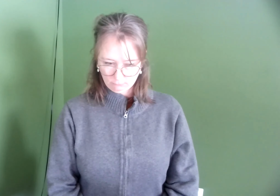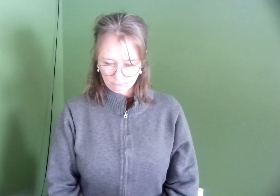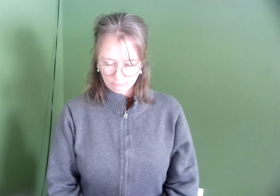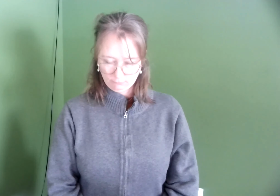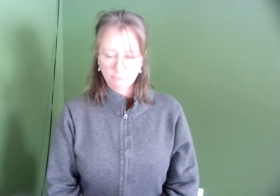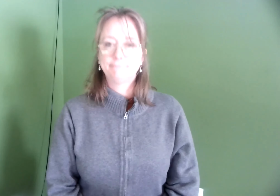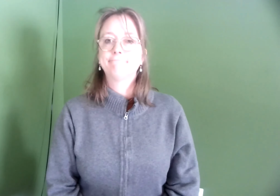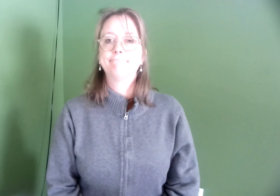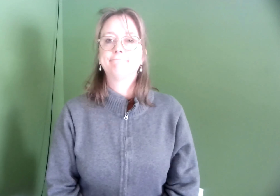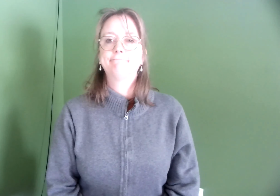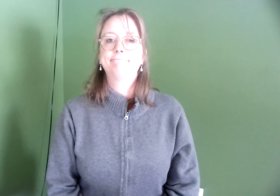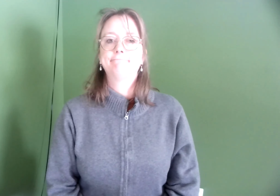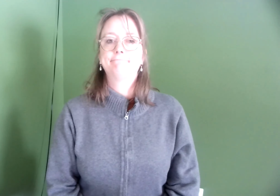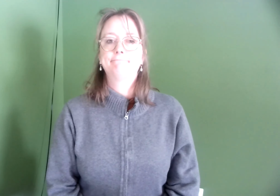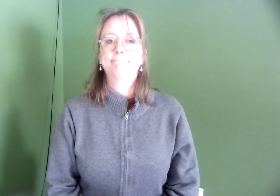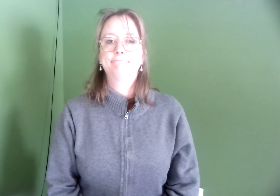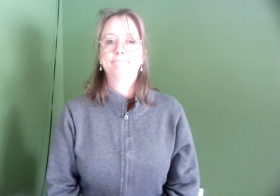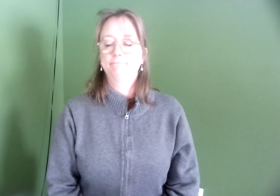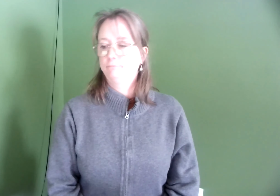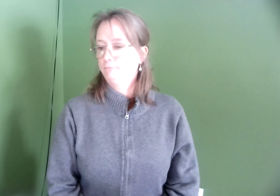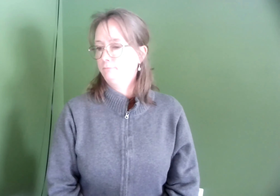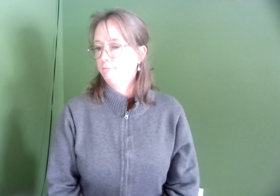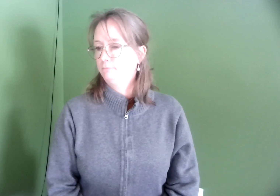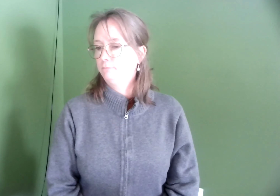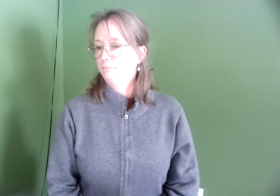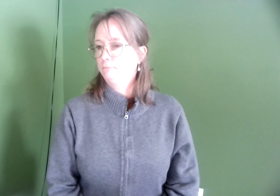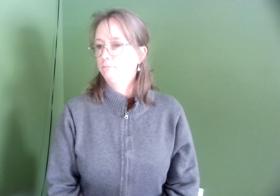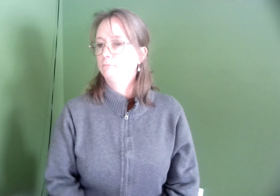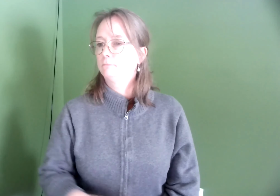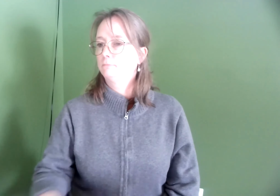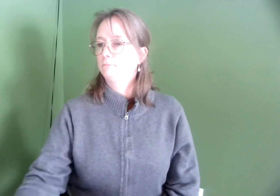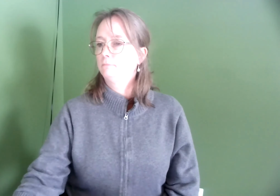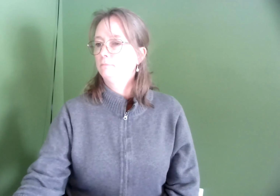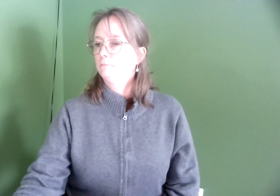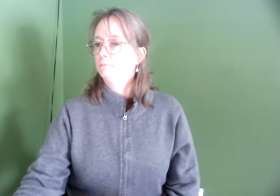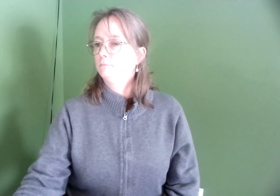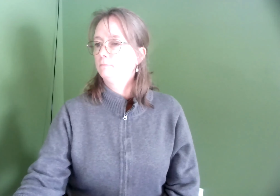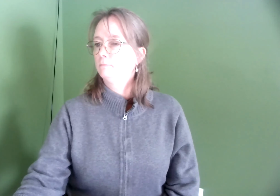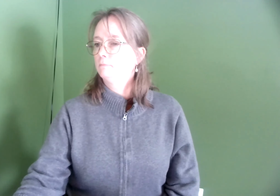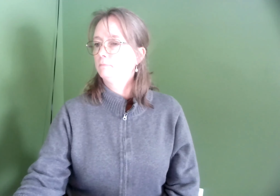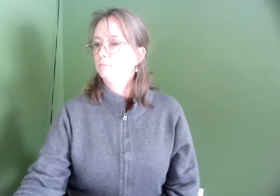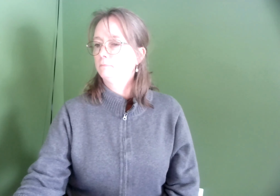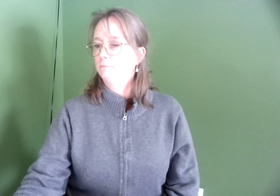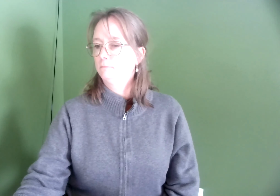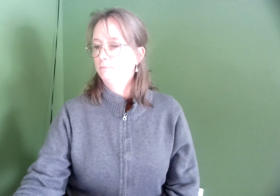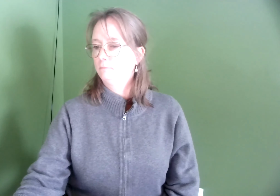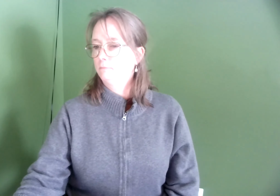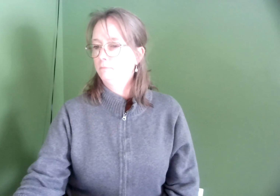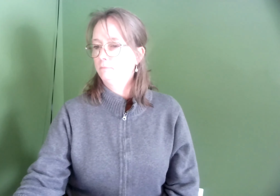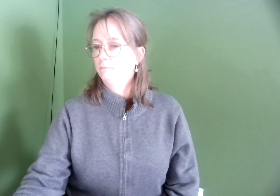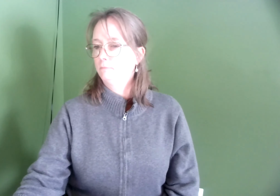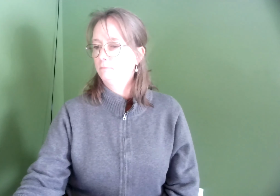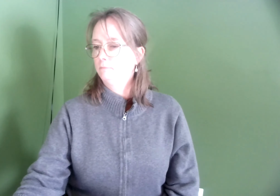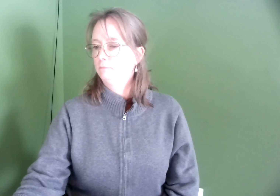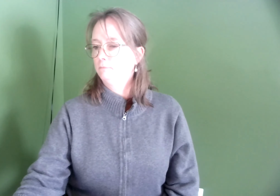Por ejemplo, pues hablamos de las iglesias, sí, quizás, pero son comunidades que son 40 millas de largo, así que para mí